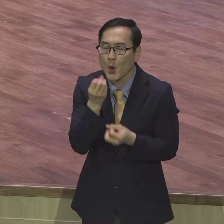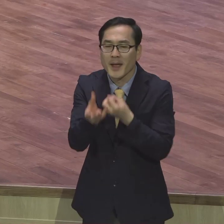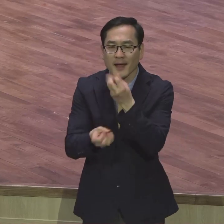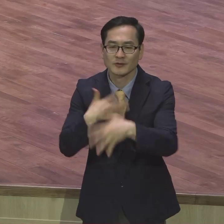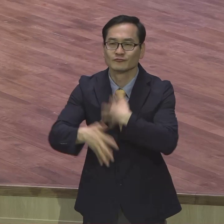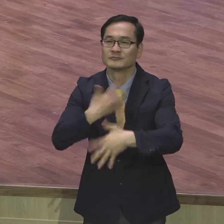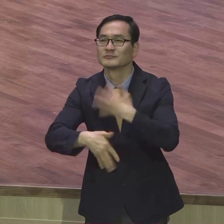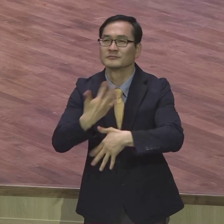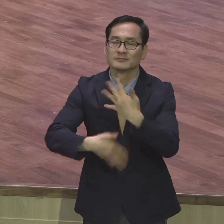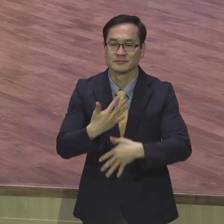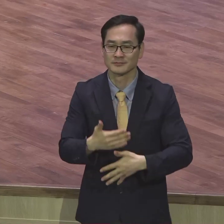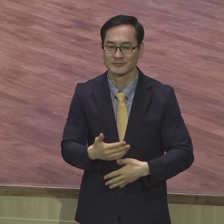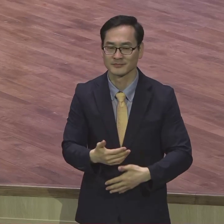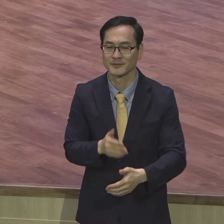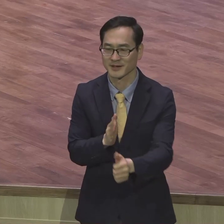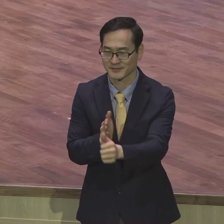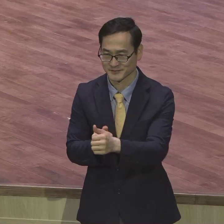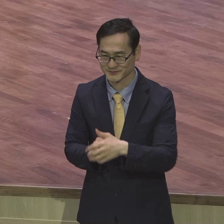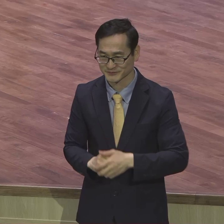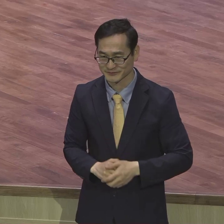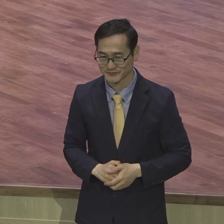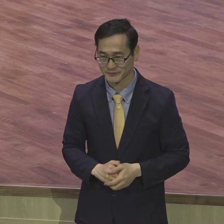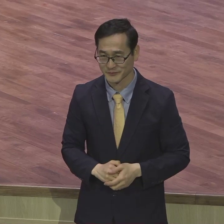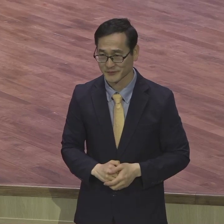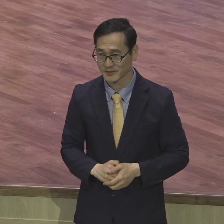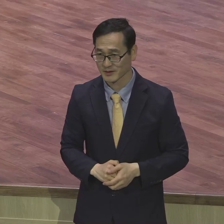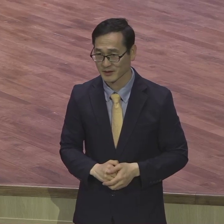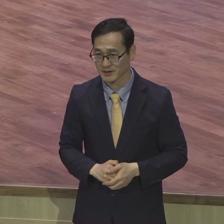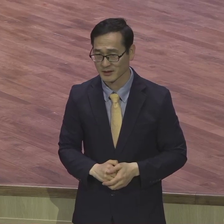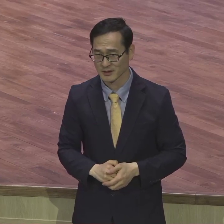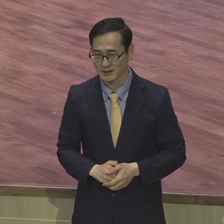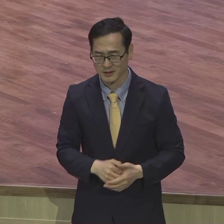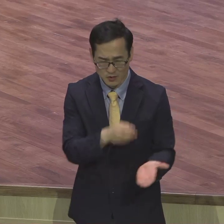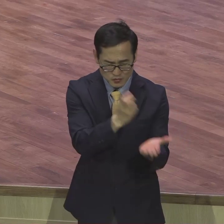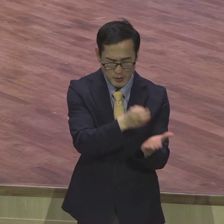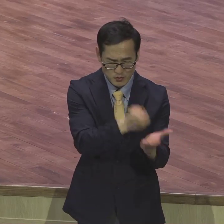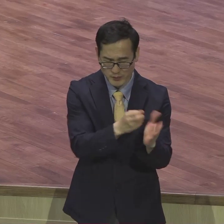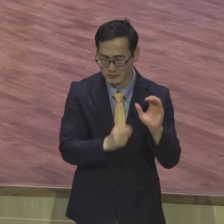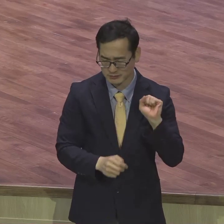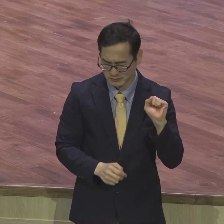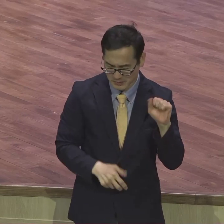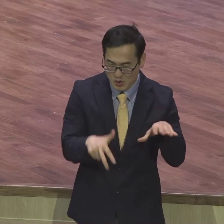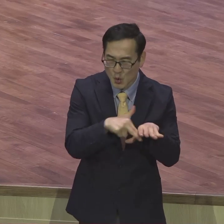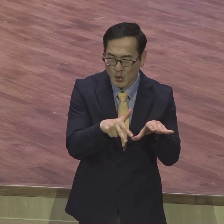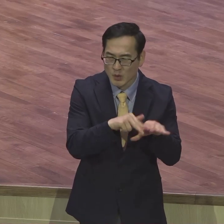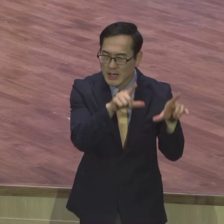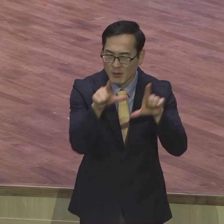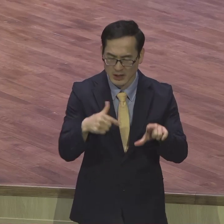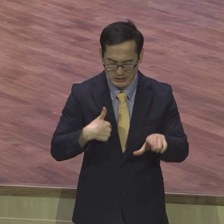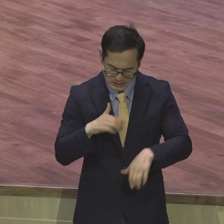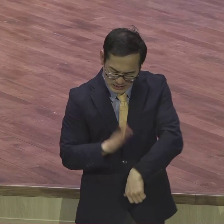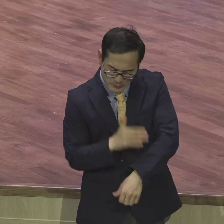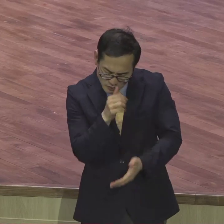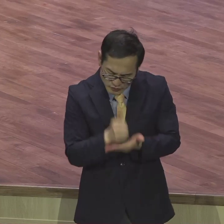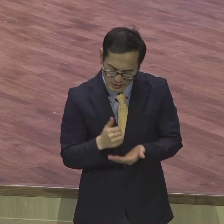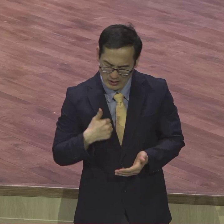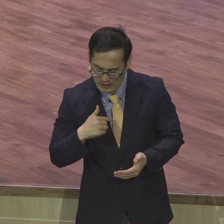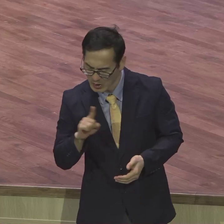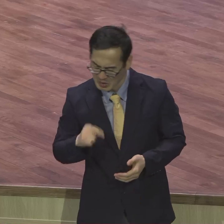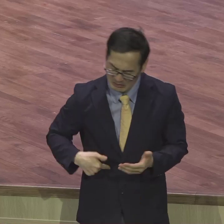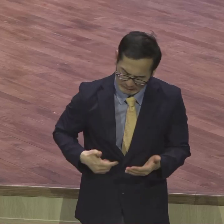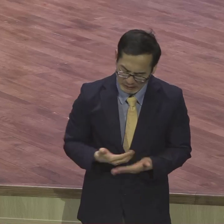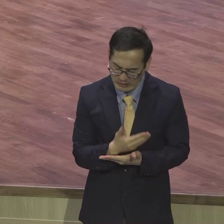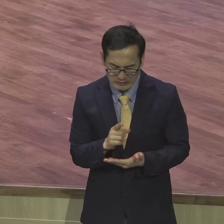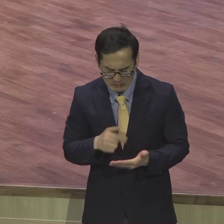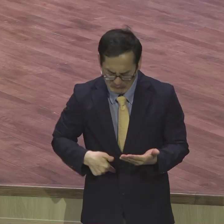보통 문제 아니에요. 오랫동안 잡혀 살았기 때문에 오랫동안 율법 속에서 종교생활 속에서 세상 문화 속에 살았기 때문에